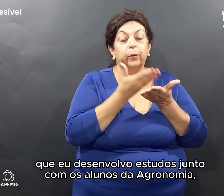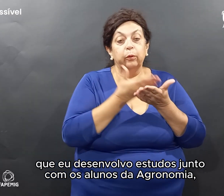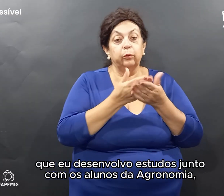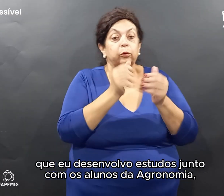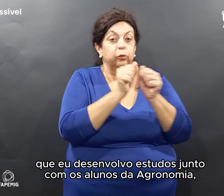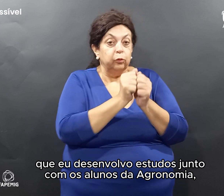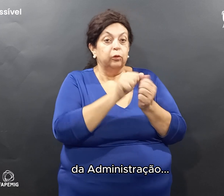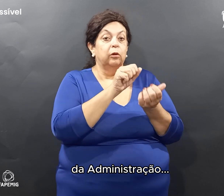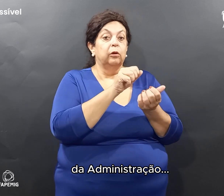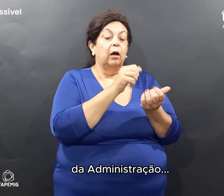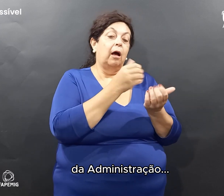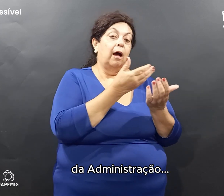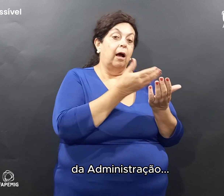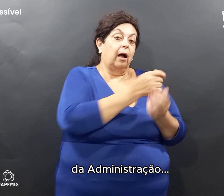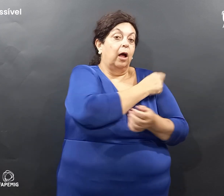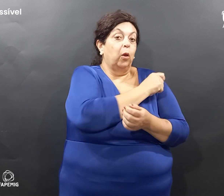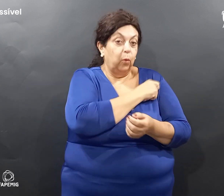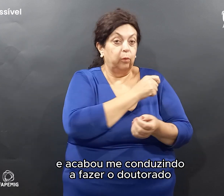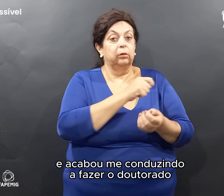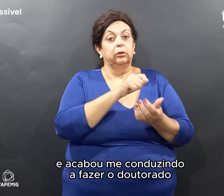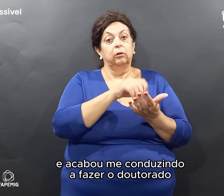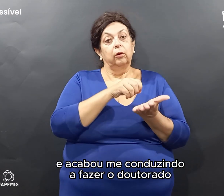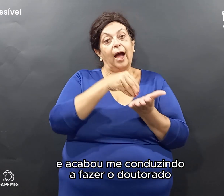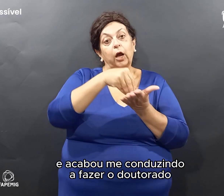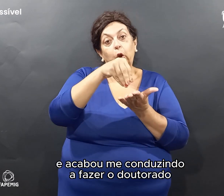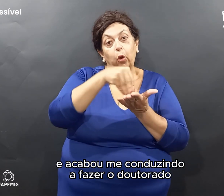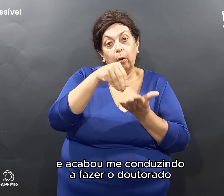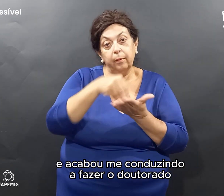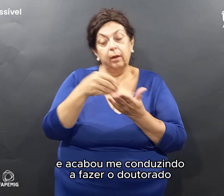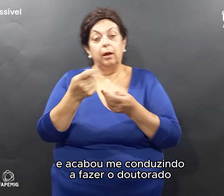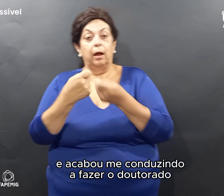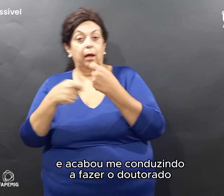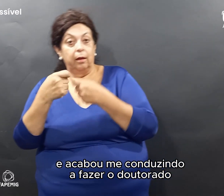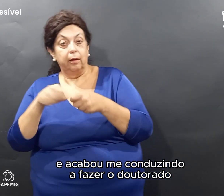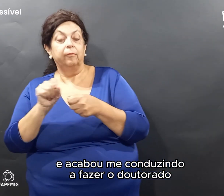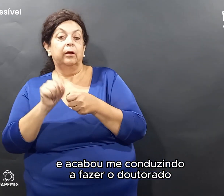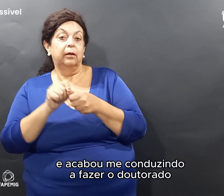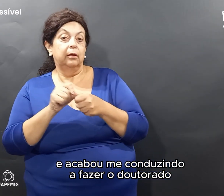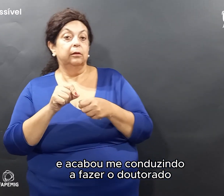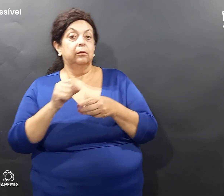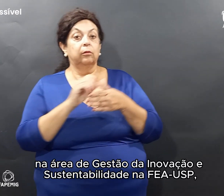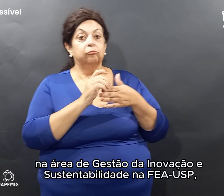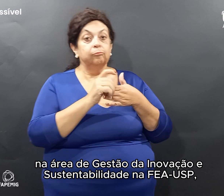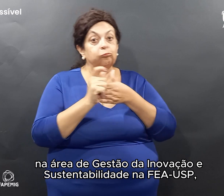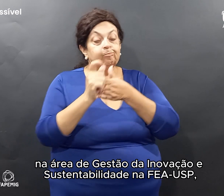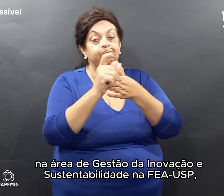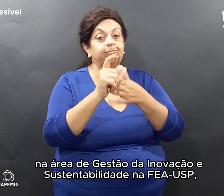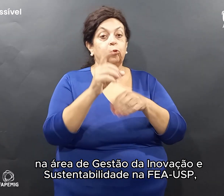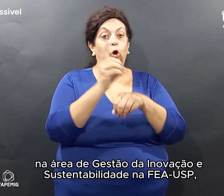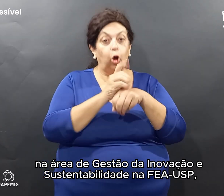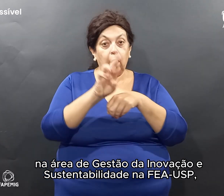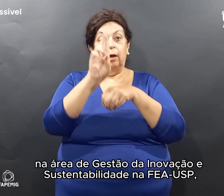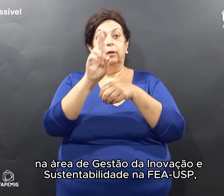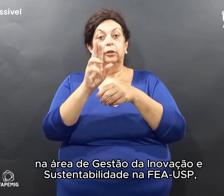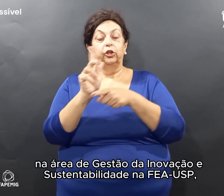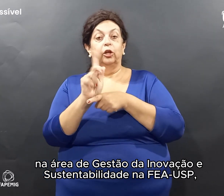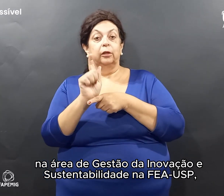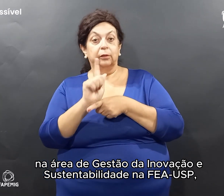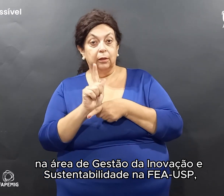da agronomia, da administração, e acabou me conduzindo aí a fazer o doutorado na área de gestão da inovação e